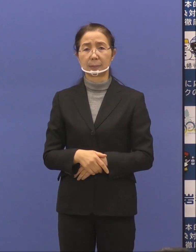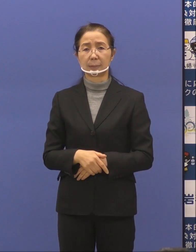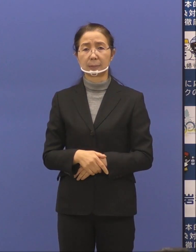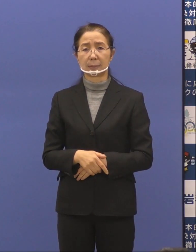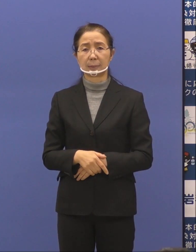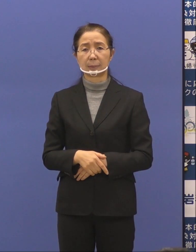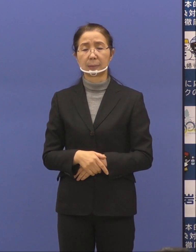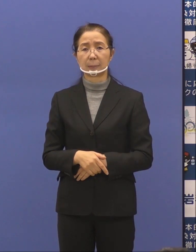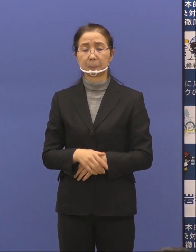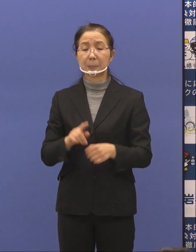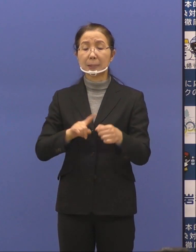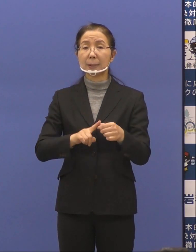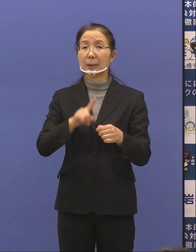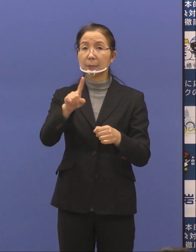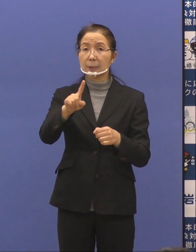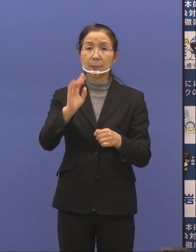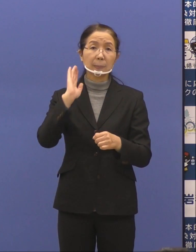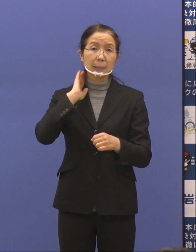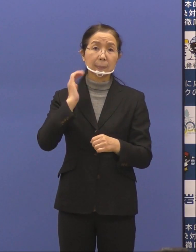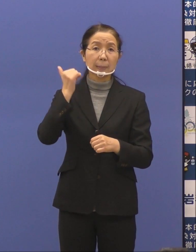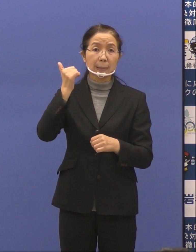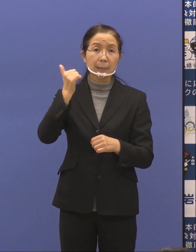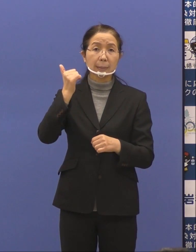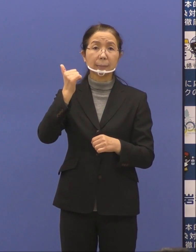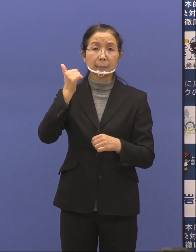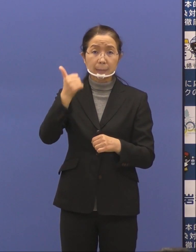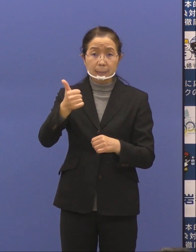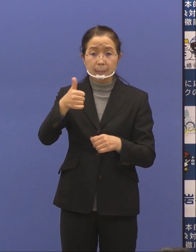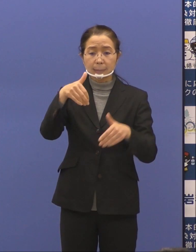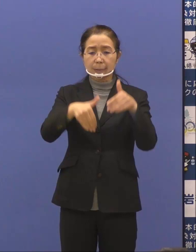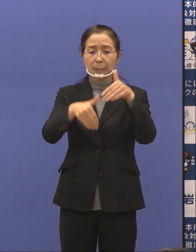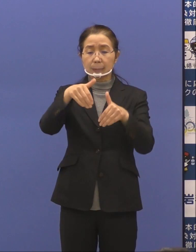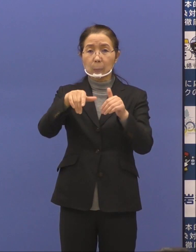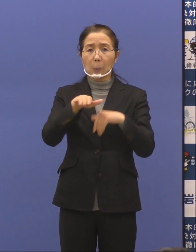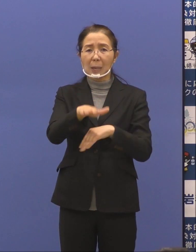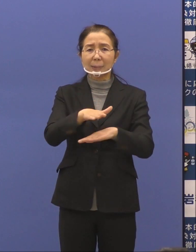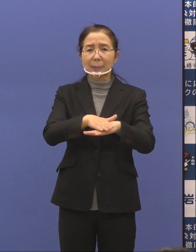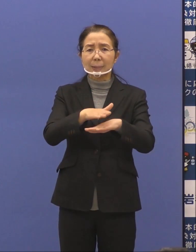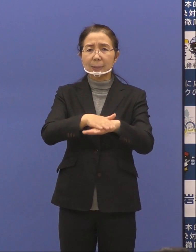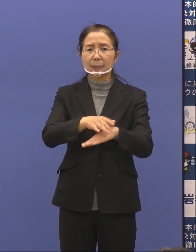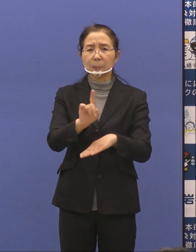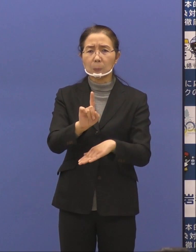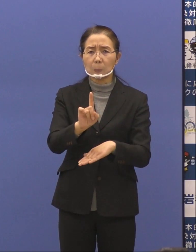ですから来年の岩手県知事選の在り方について、